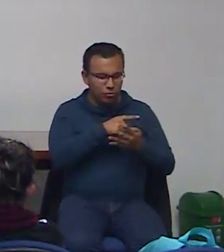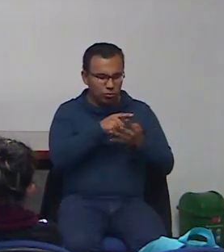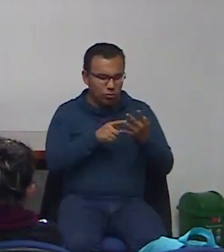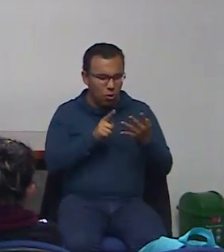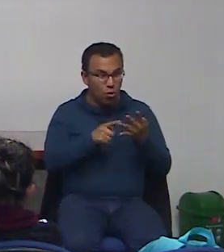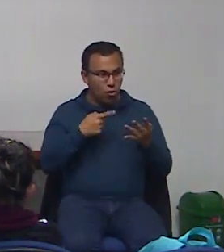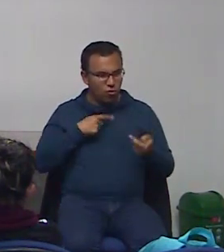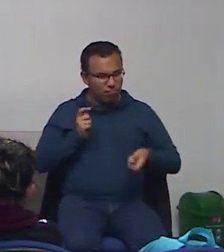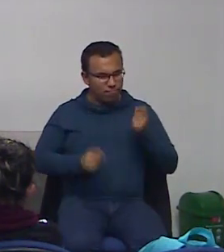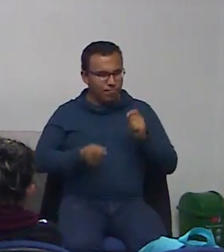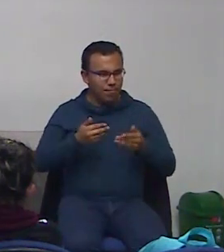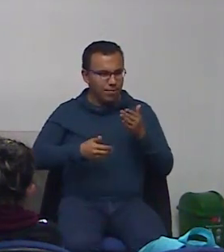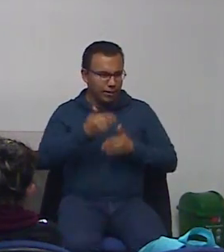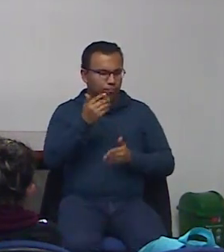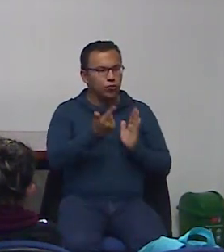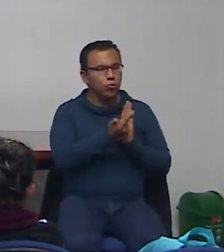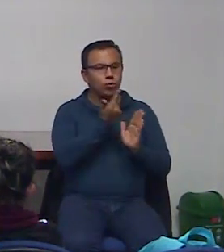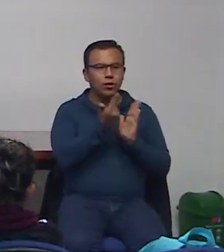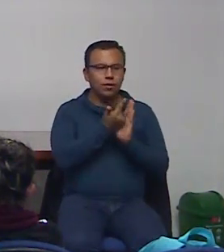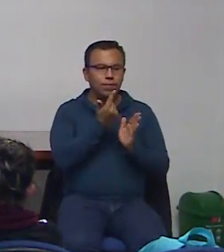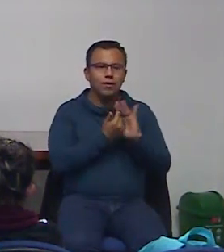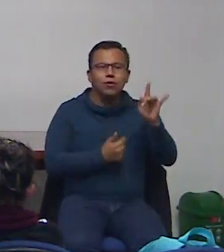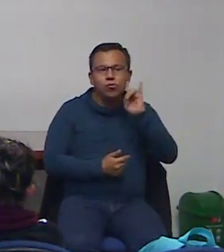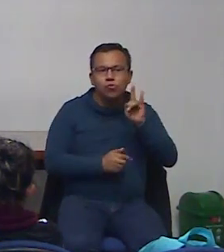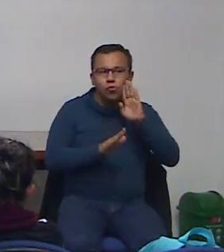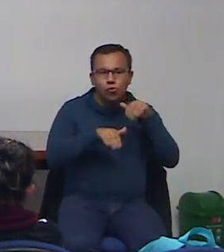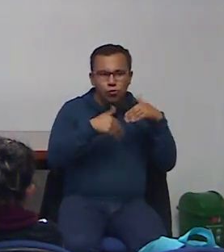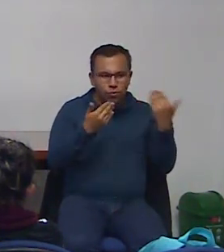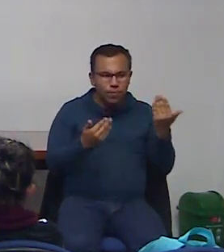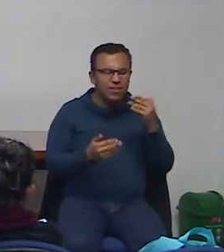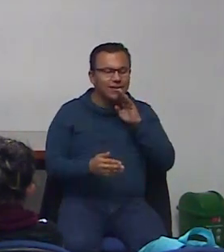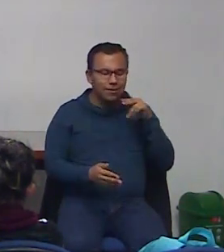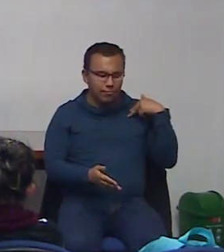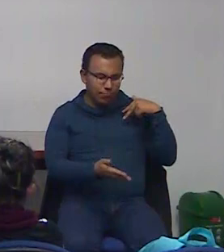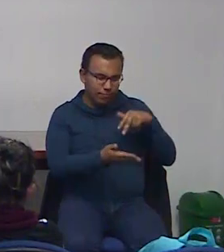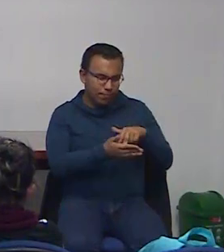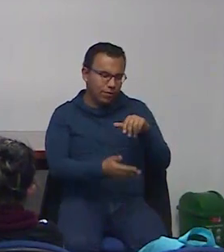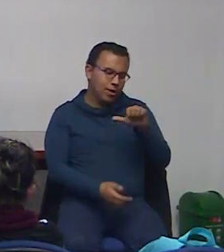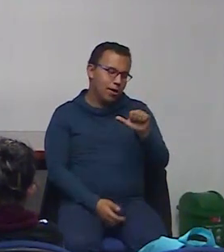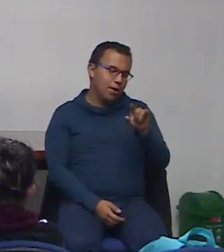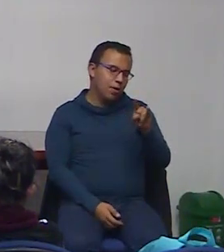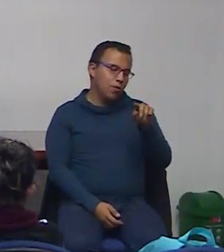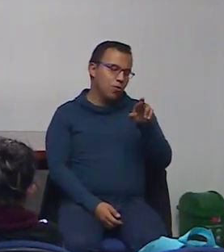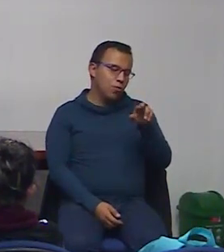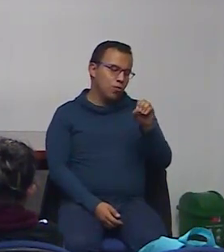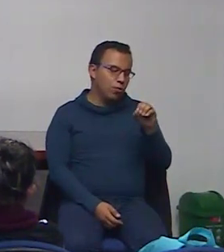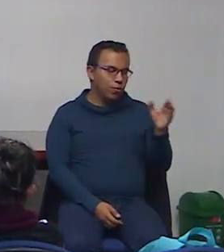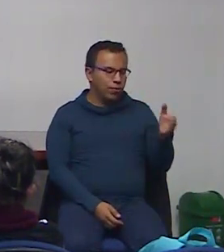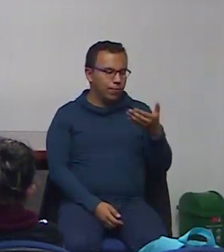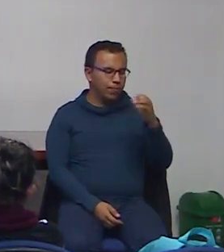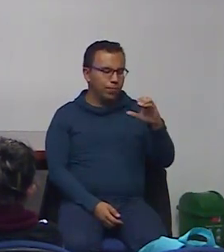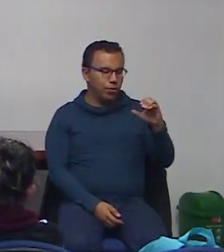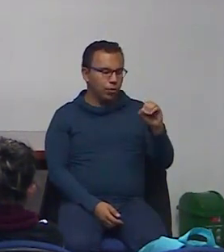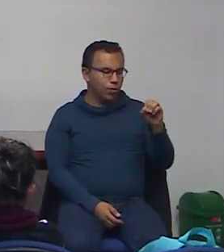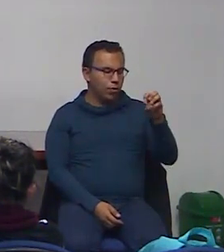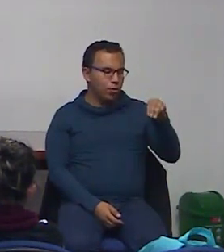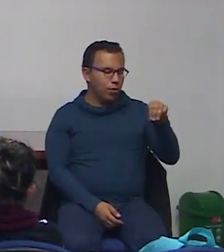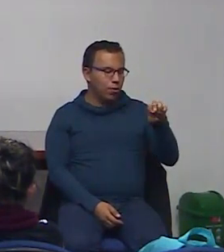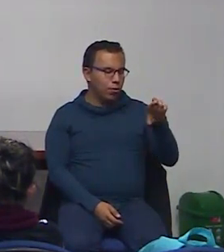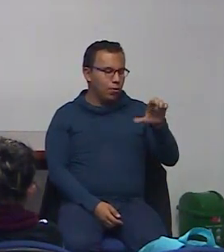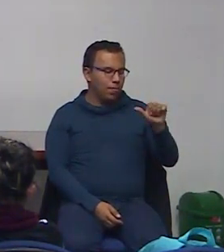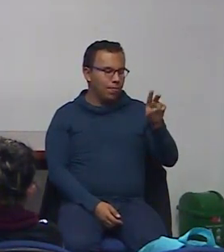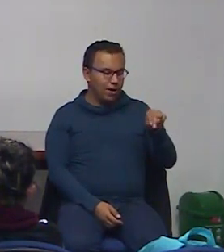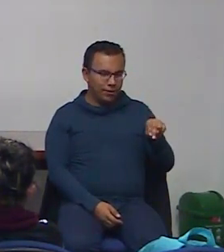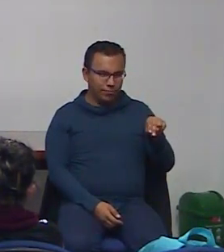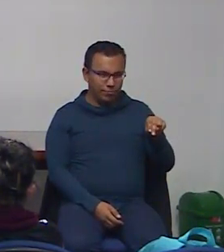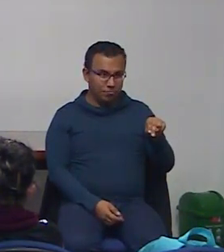timbre eso según un libro que se llama cómo escuchamos la música de Aron koplan Entonces le ayuda uno a entender como esas cuatro fases